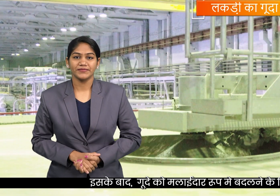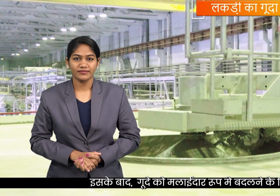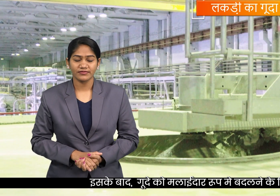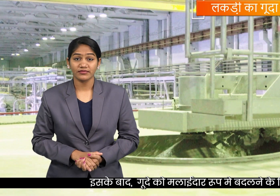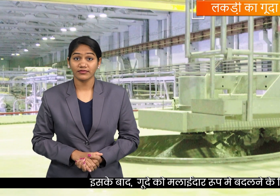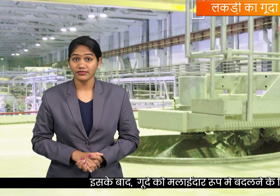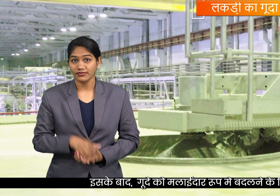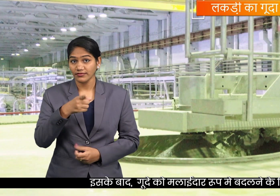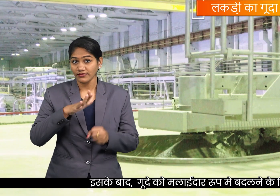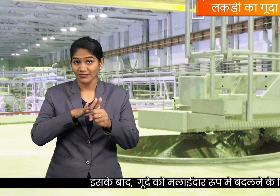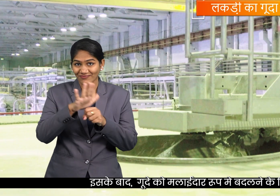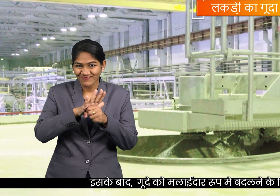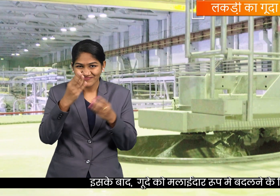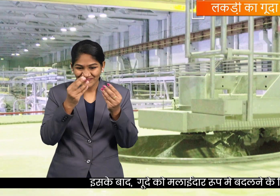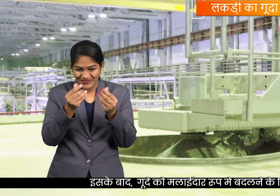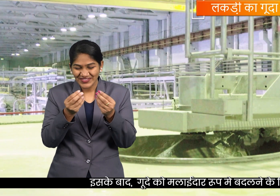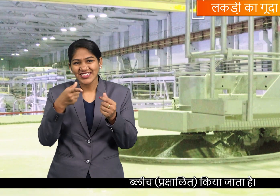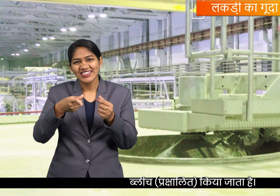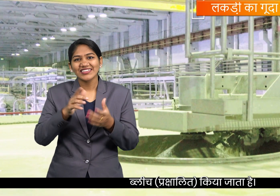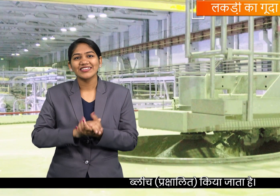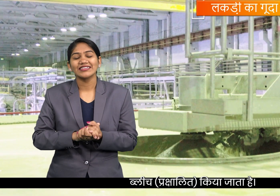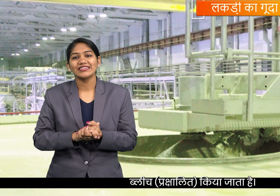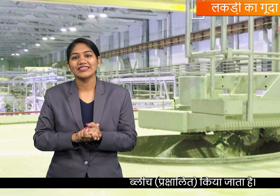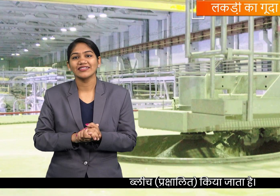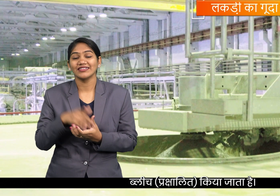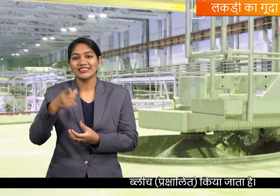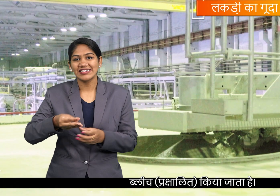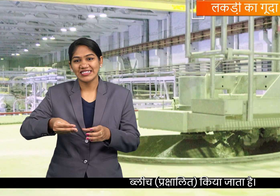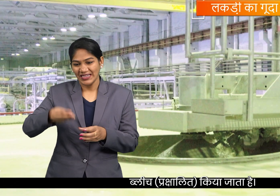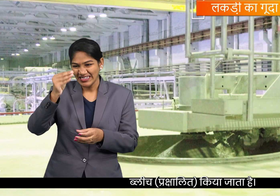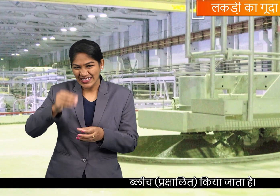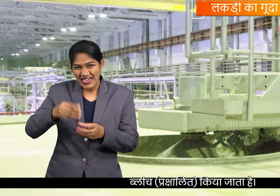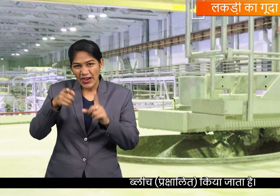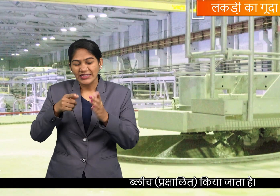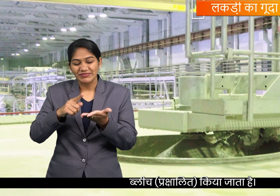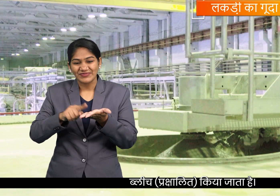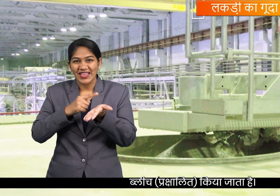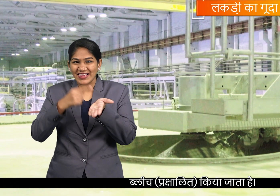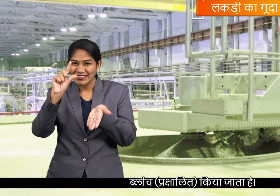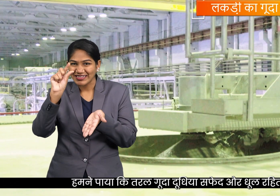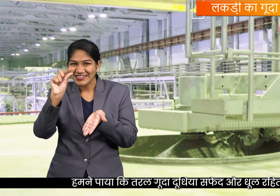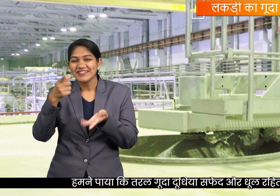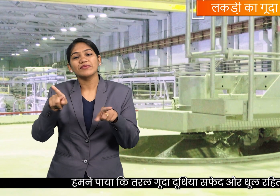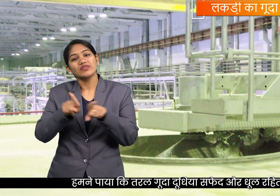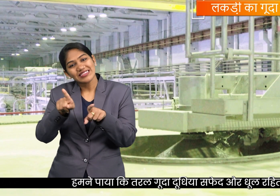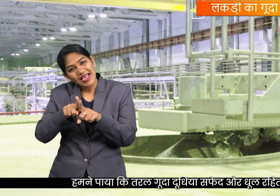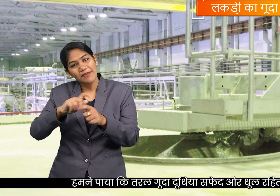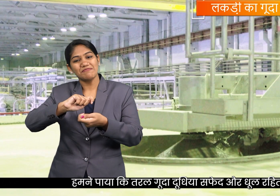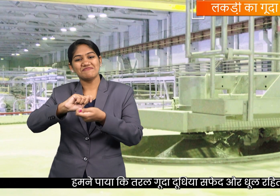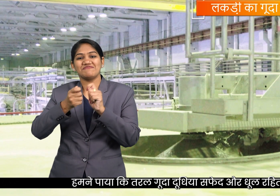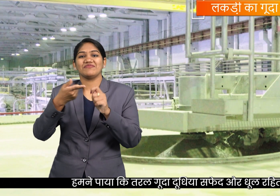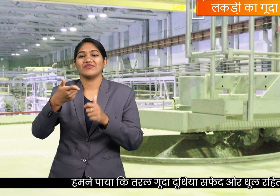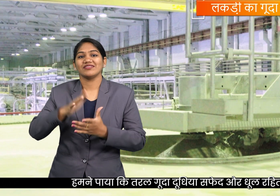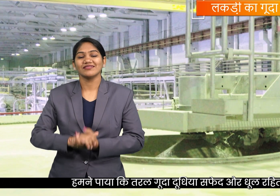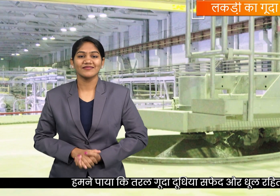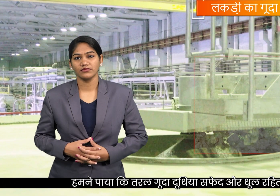गूदे को मलाईदार रूप में बदलने के लिए ब्लीच यानी कि प्रशालित किया जाता है। हमने पाया है